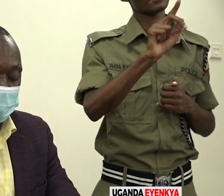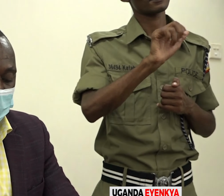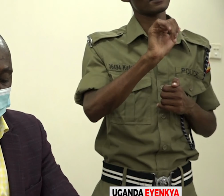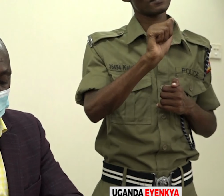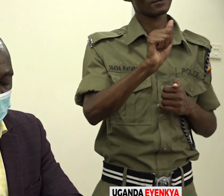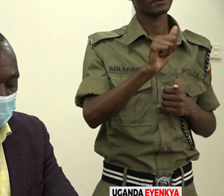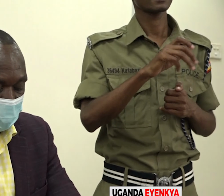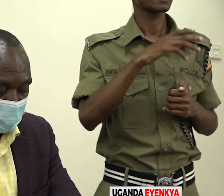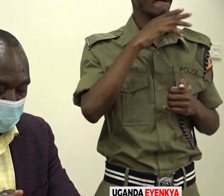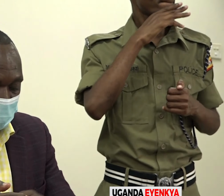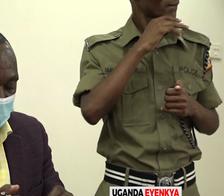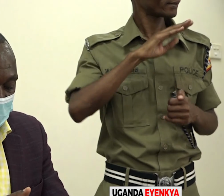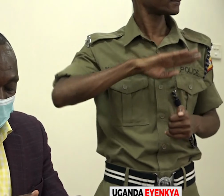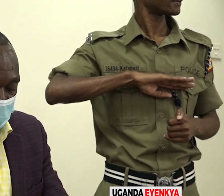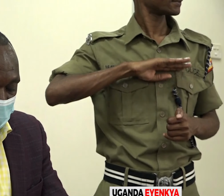emyaka 33,